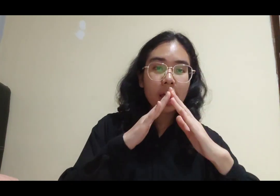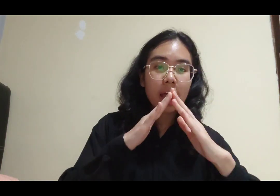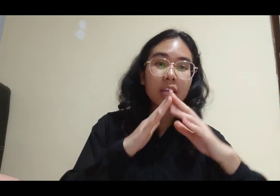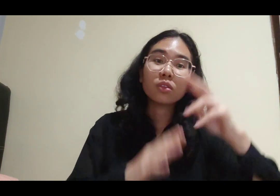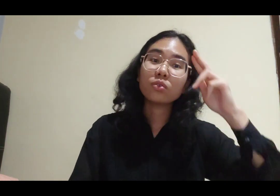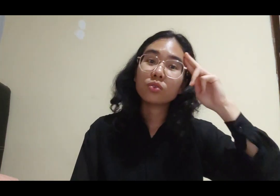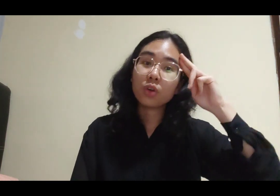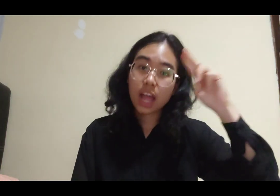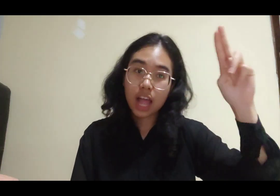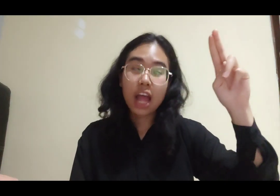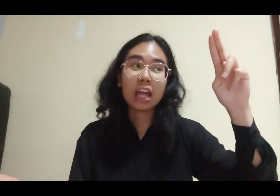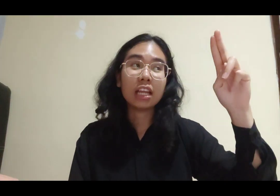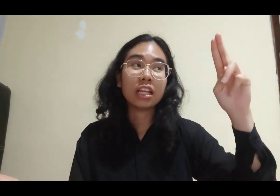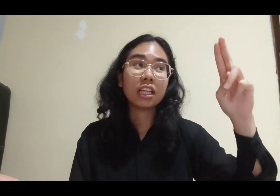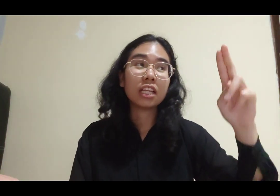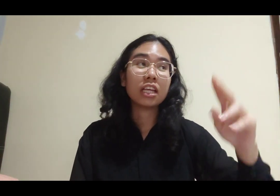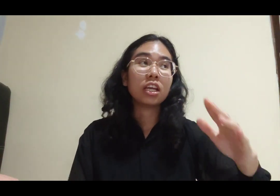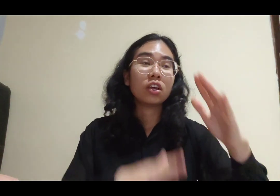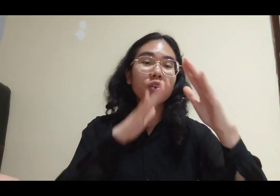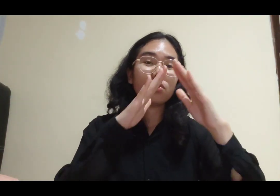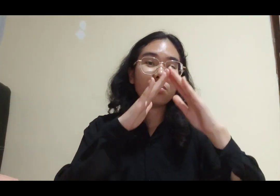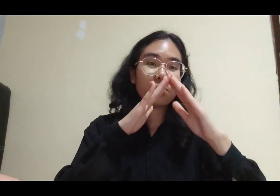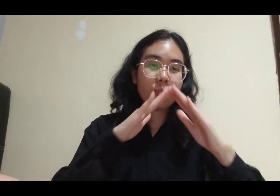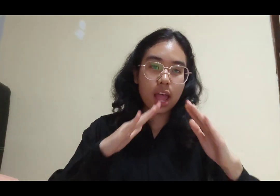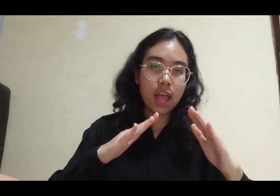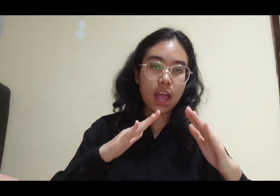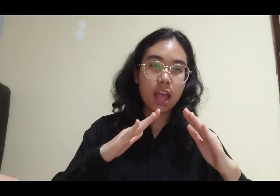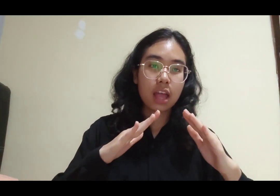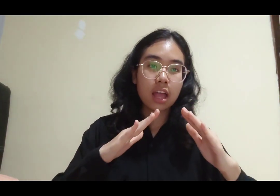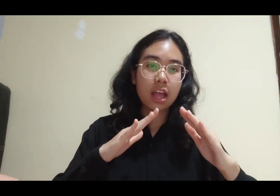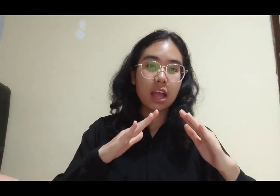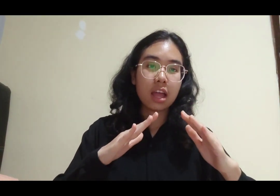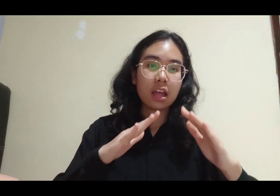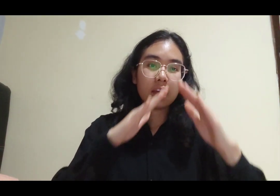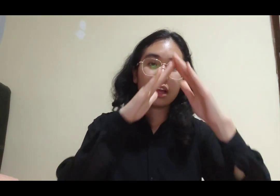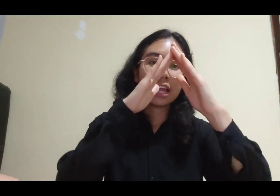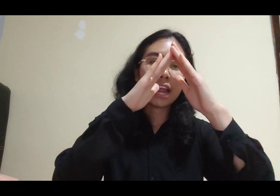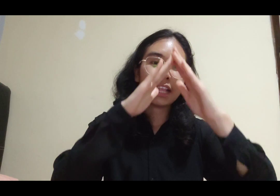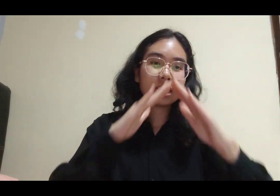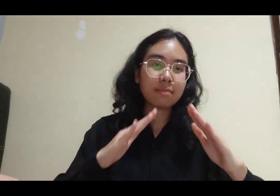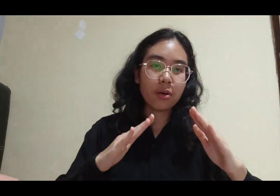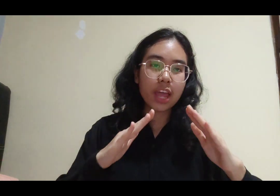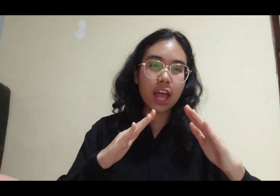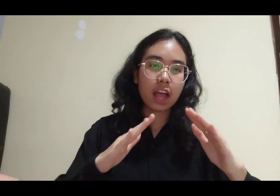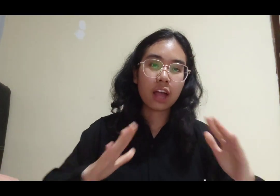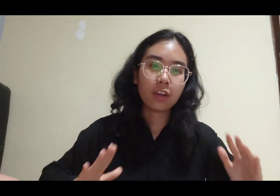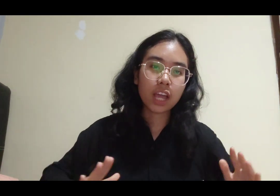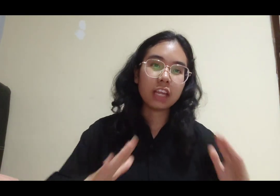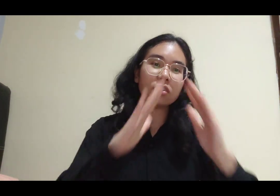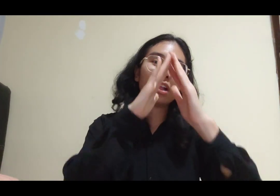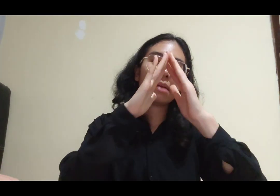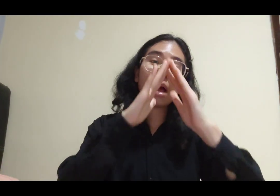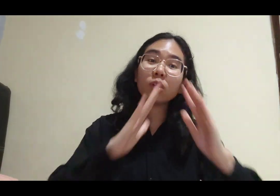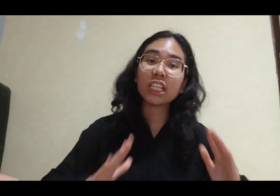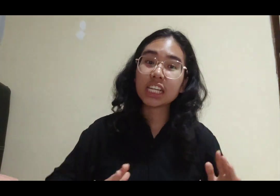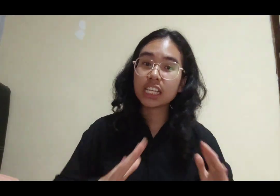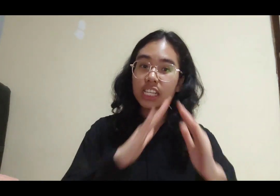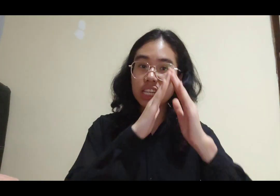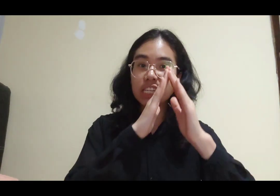rumah Tuhan. Rumah dari atas ke bawah ya. Kalau kayak gini soalnya mountain, jadi